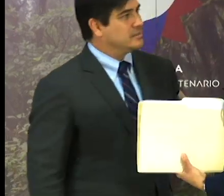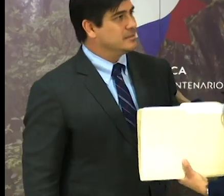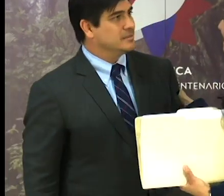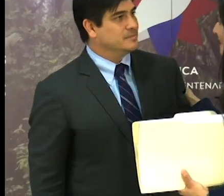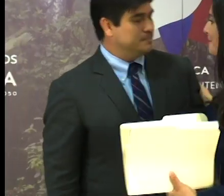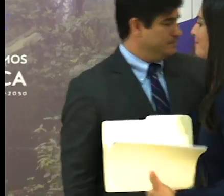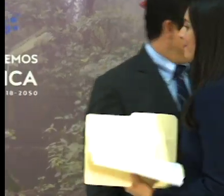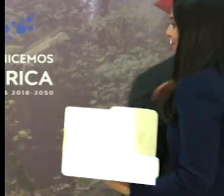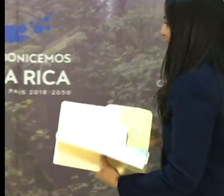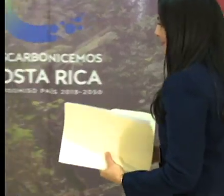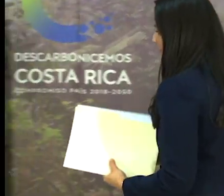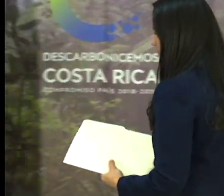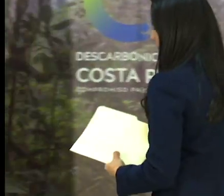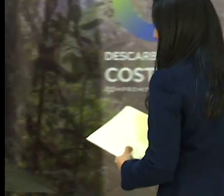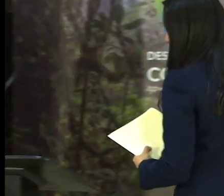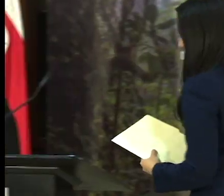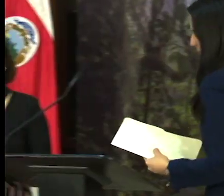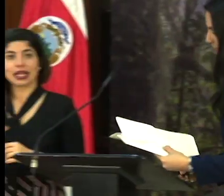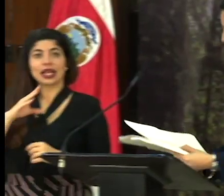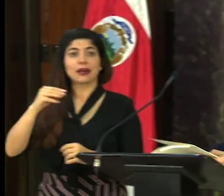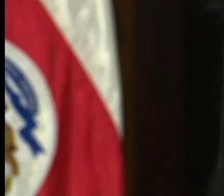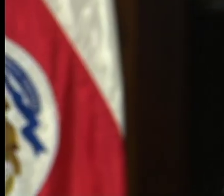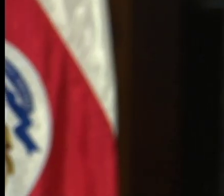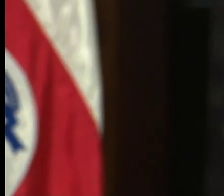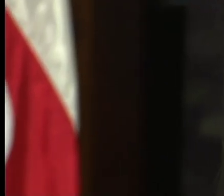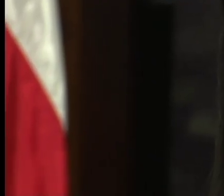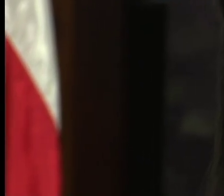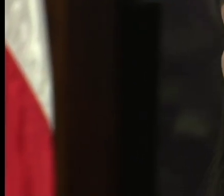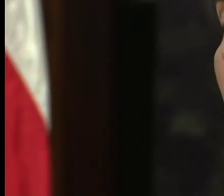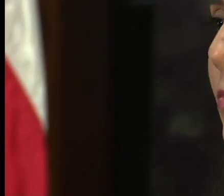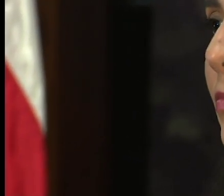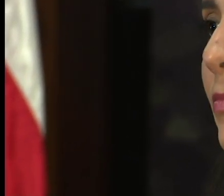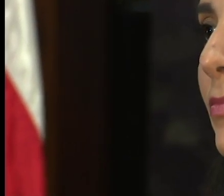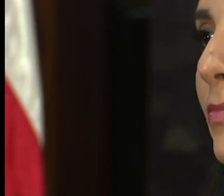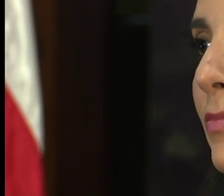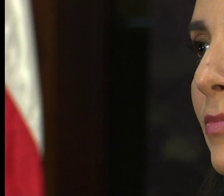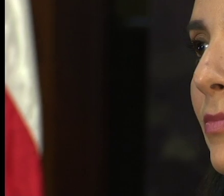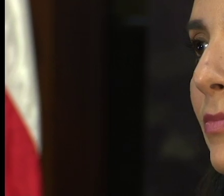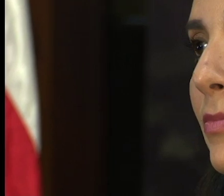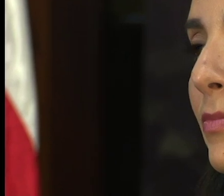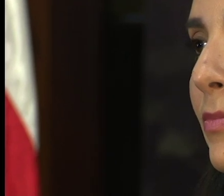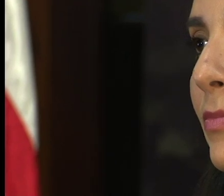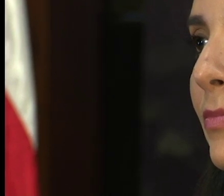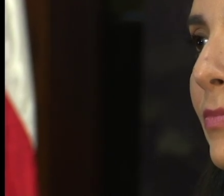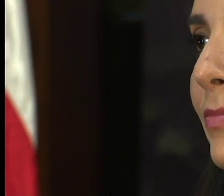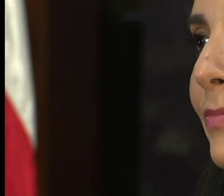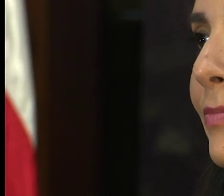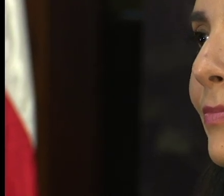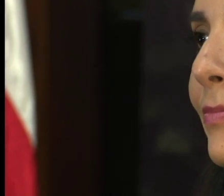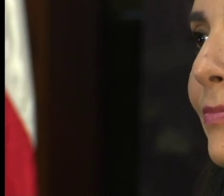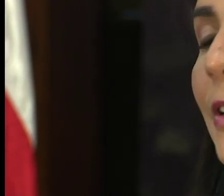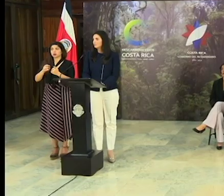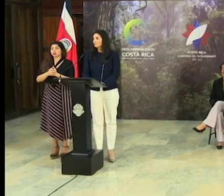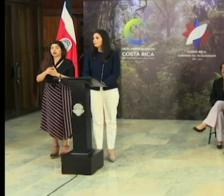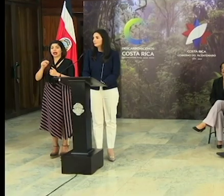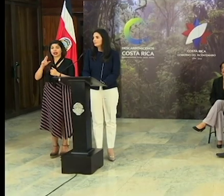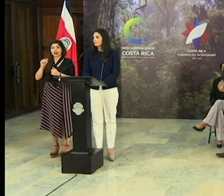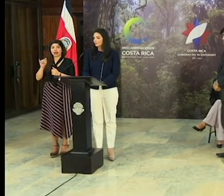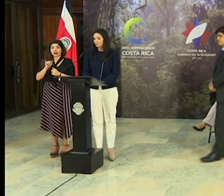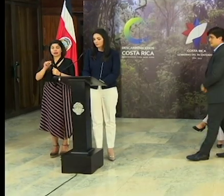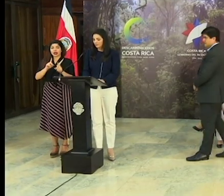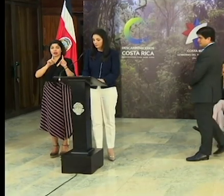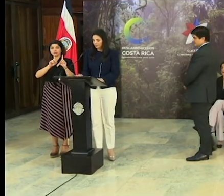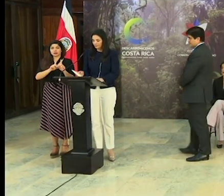gobierno. Asimismo, descartó un cierre técnico de la Junta de Administración Portuaria y de Desarrollo Económico de la Vertiente Atlántica de Costa